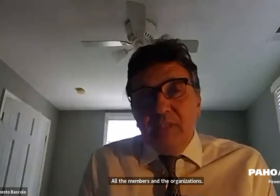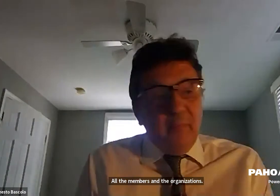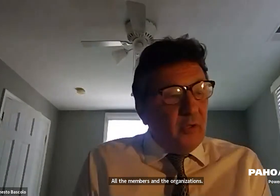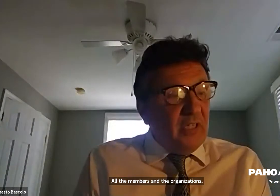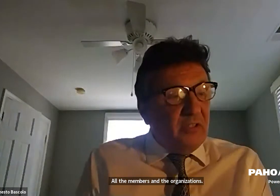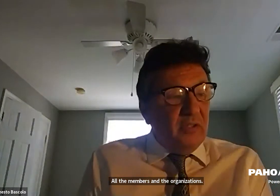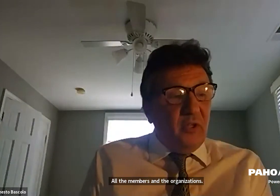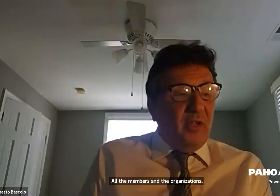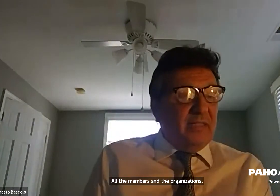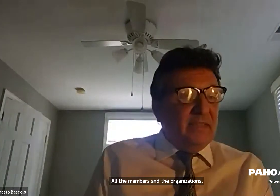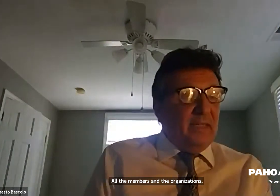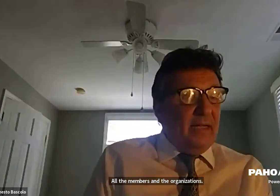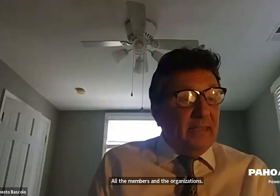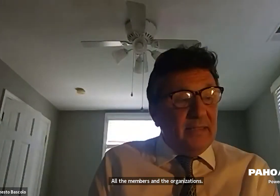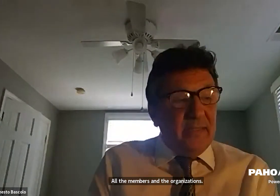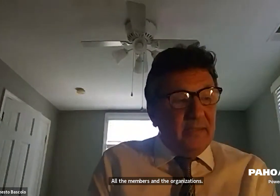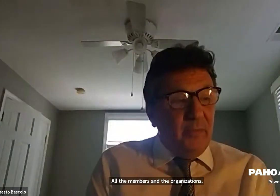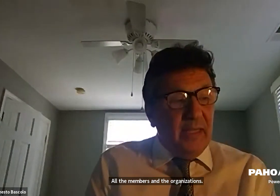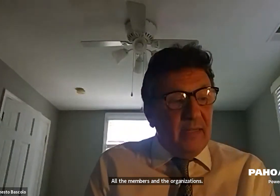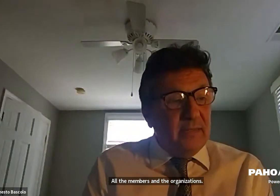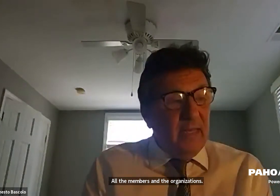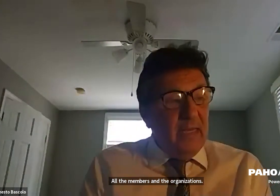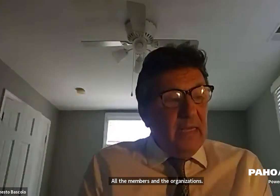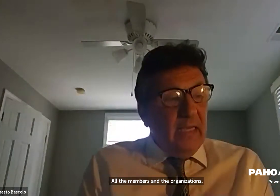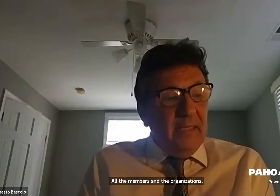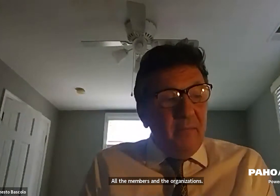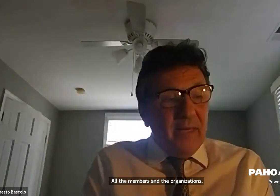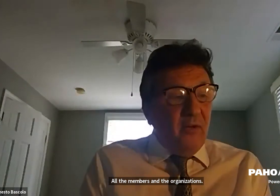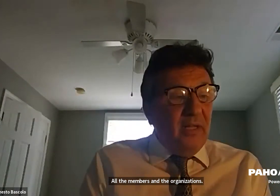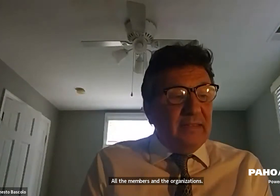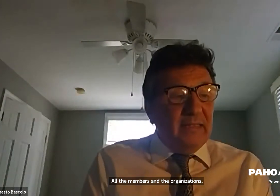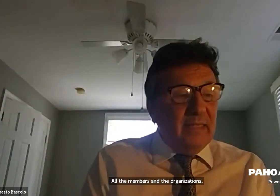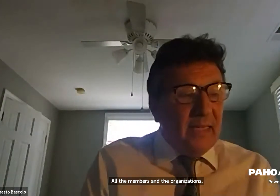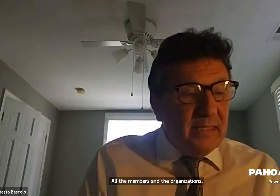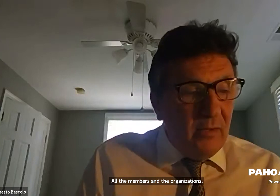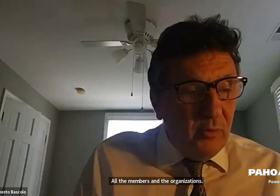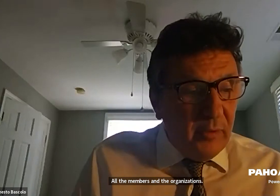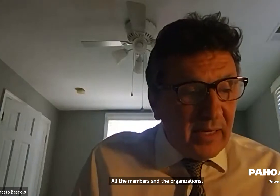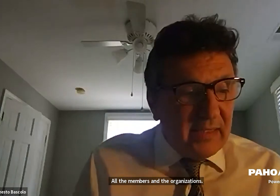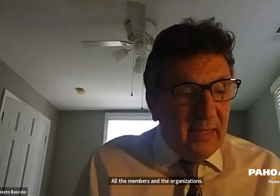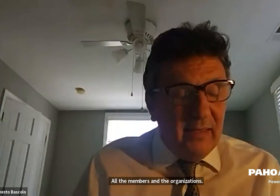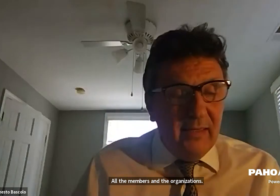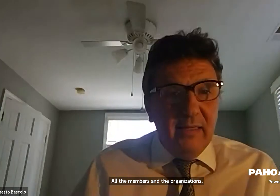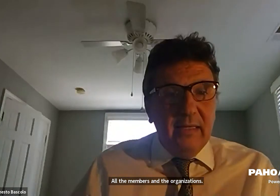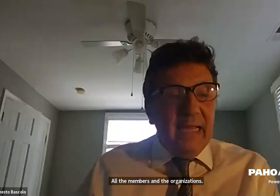En todo este proceso, en estas actividades. En el marco de la Estrategia de